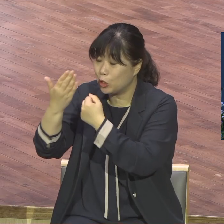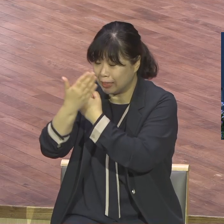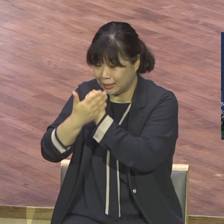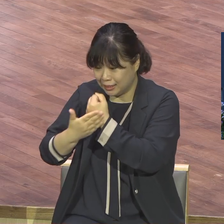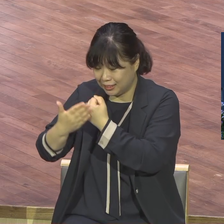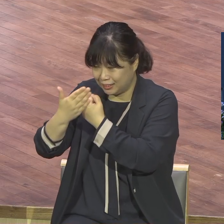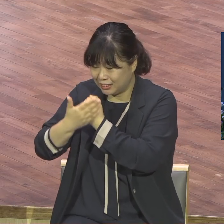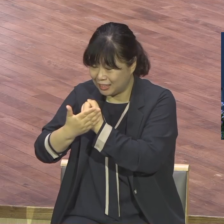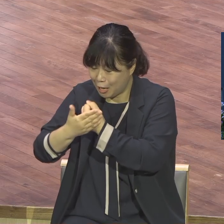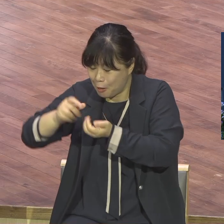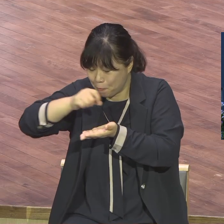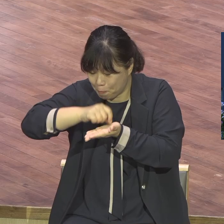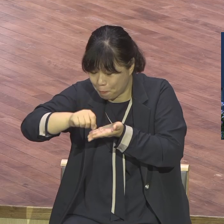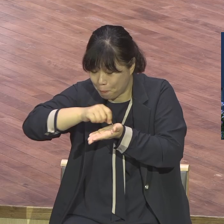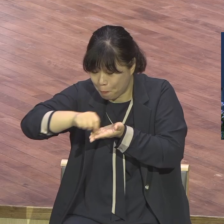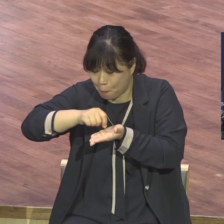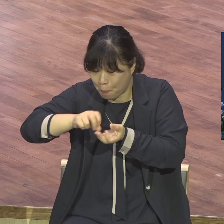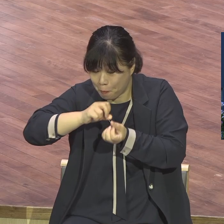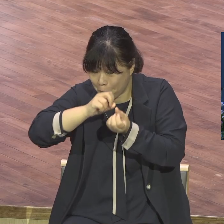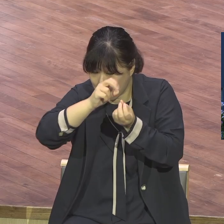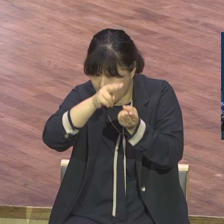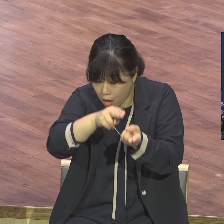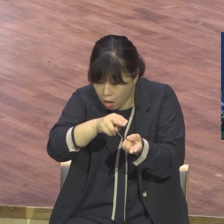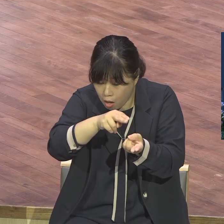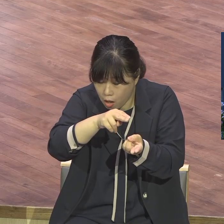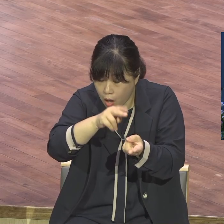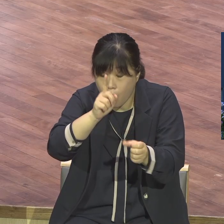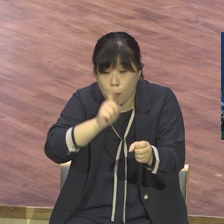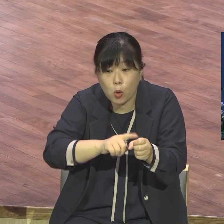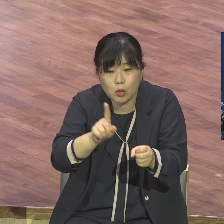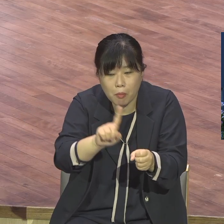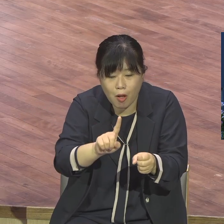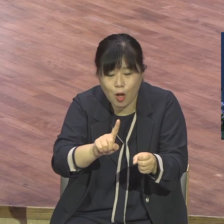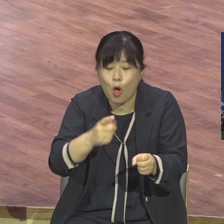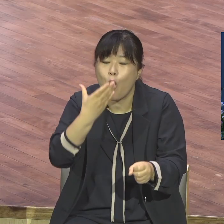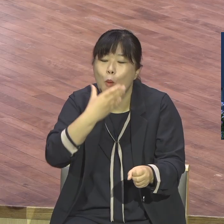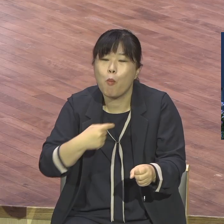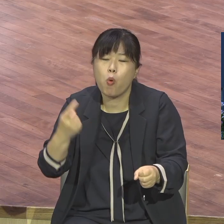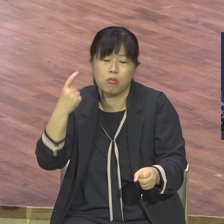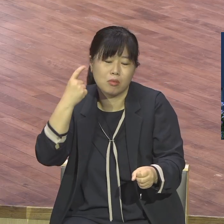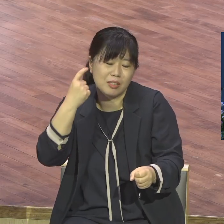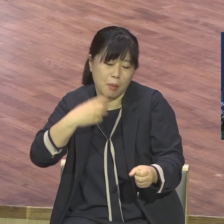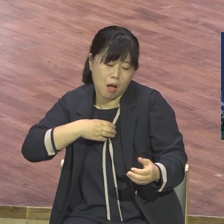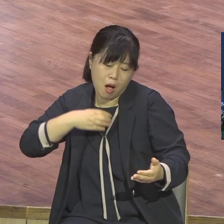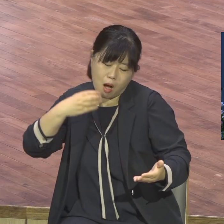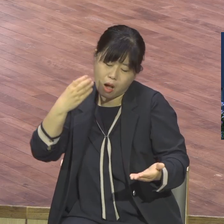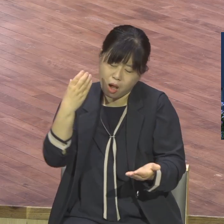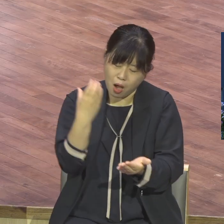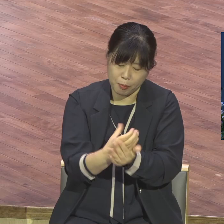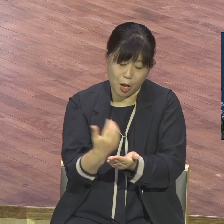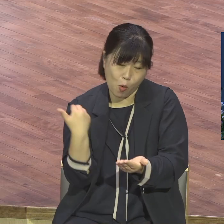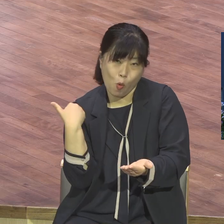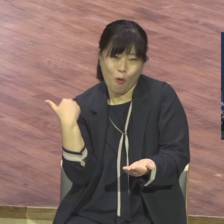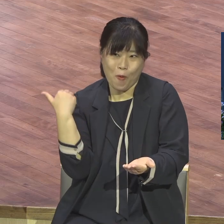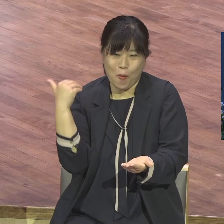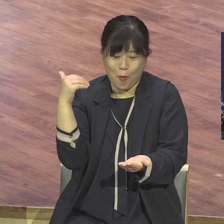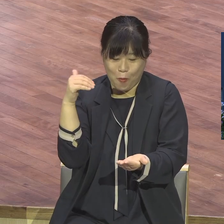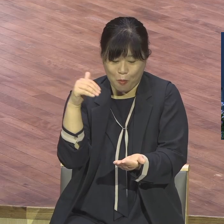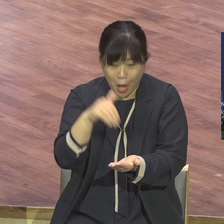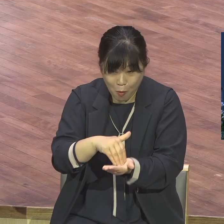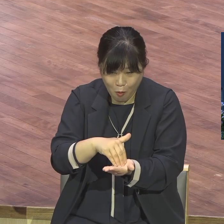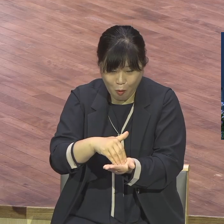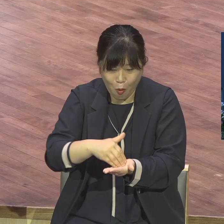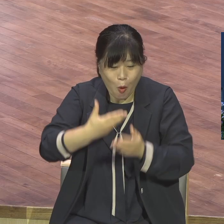이들도 복음의 이 감격을 다시 회복해서 하나님의 나라 확장에 더욱 쓰임받기를